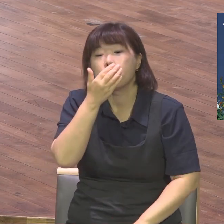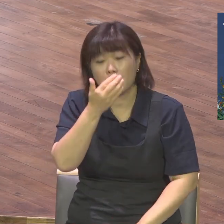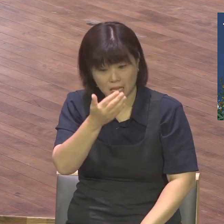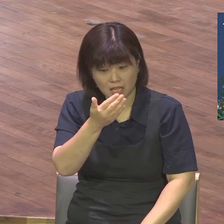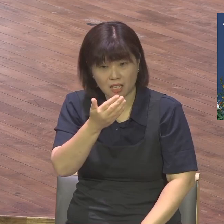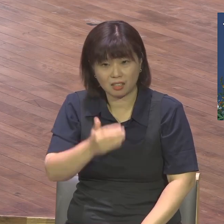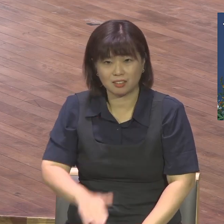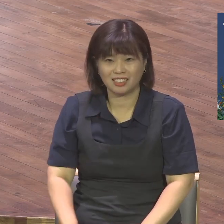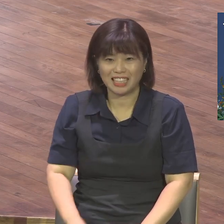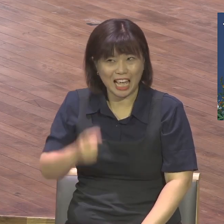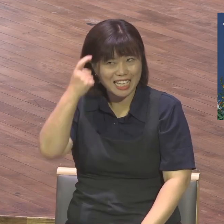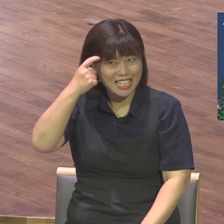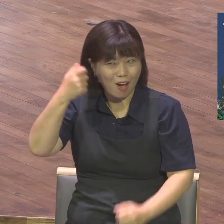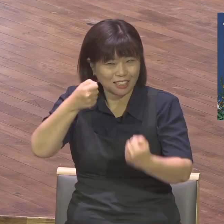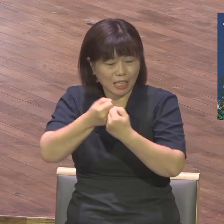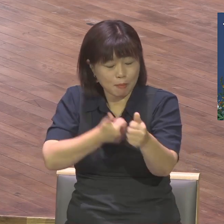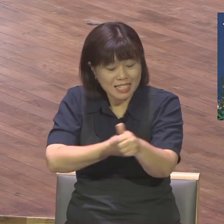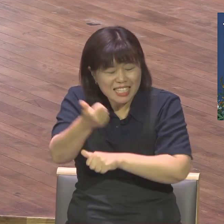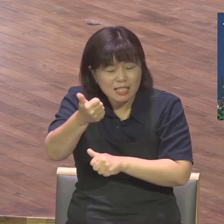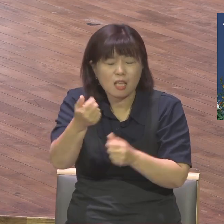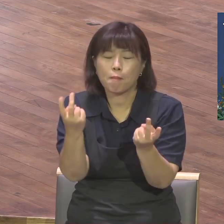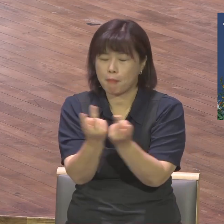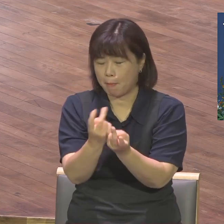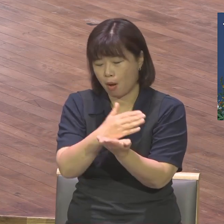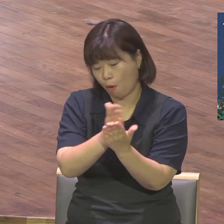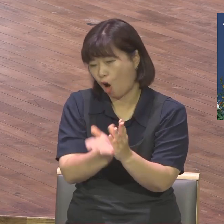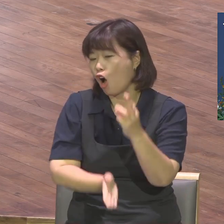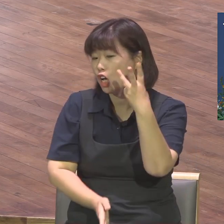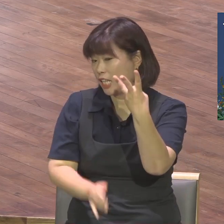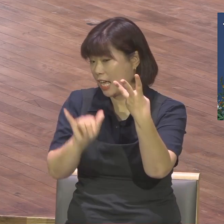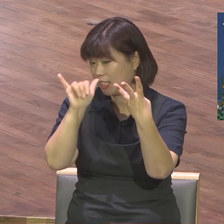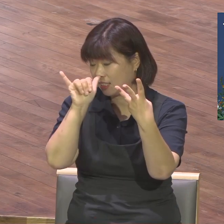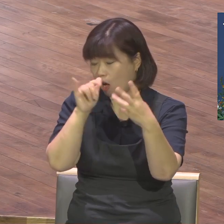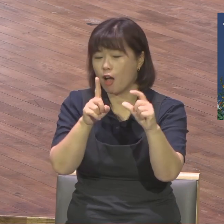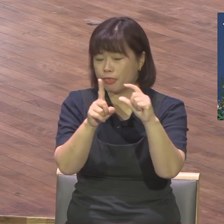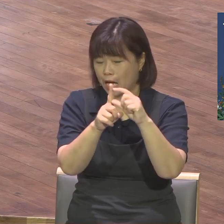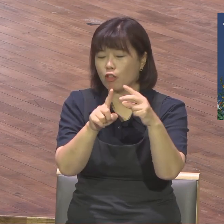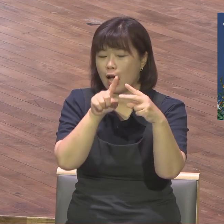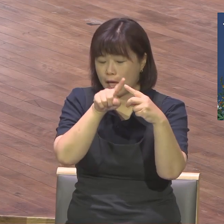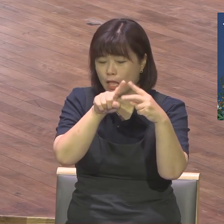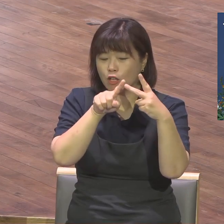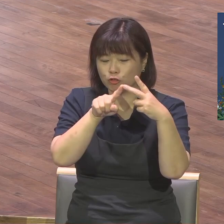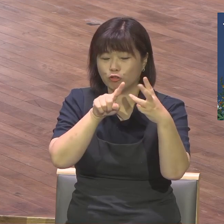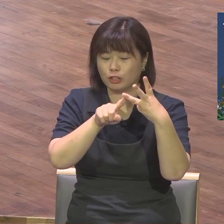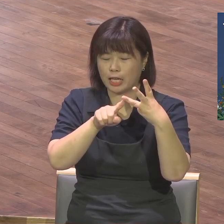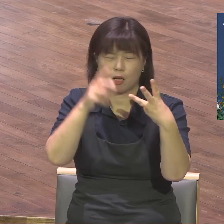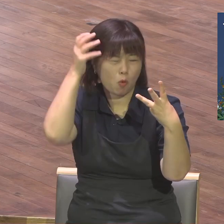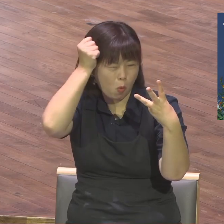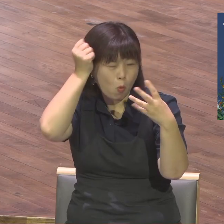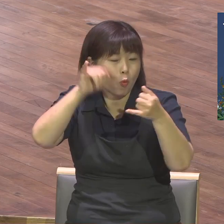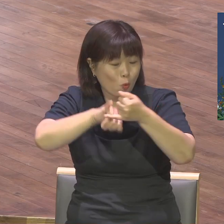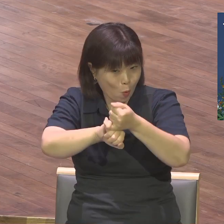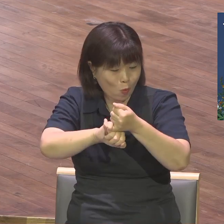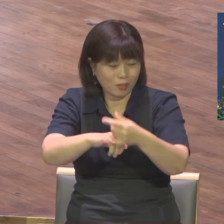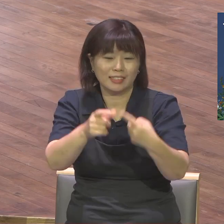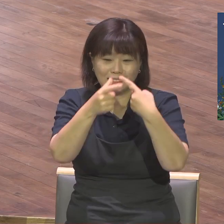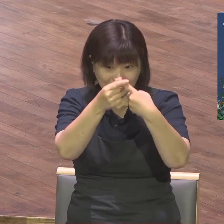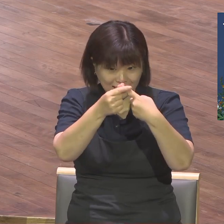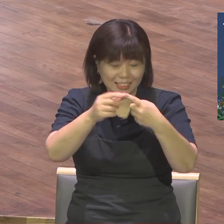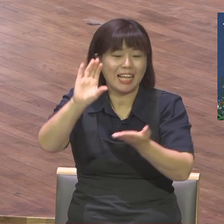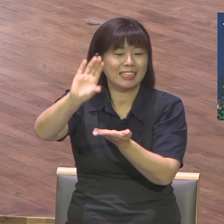세 단어를 붙잡아야 돼요. 세 단어. 그게 뭐냐? 그리스도,